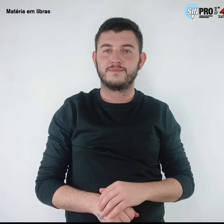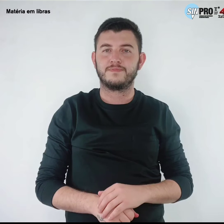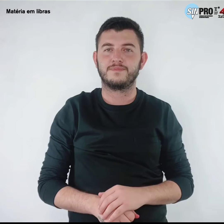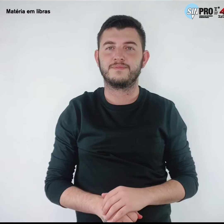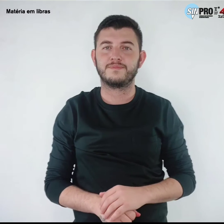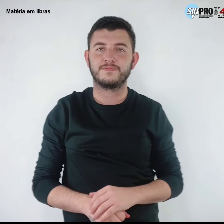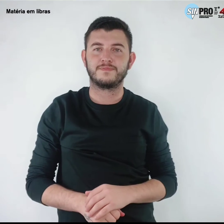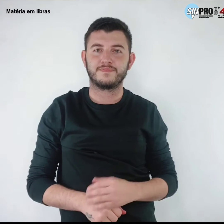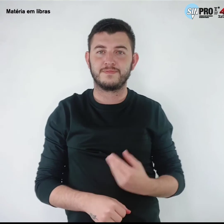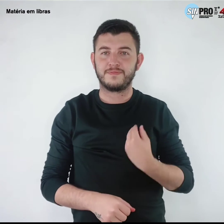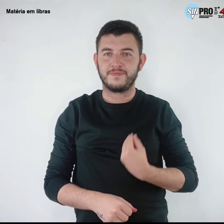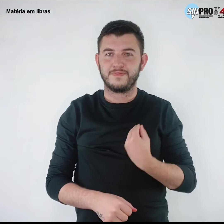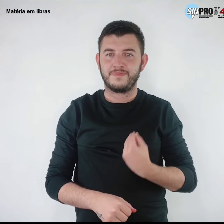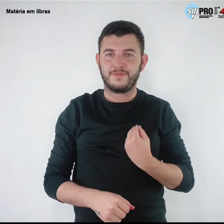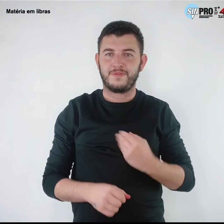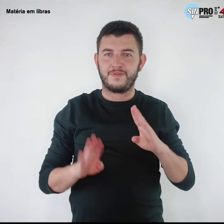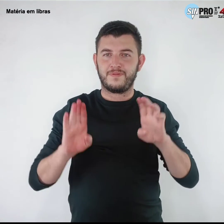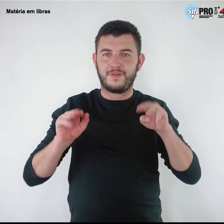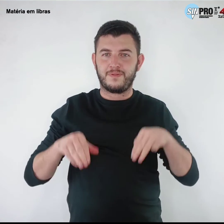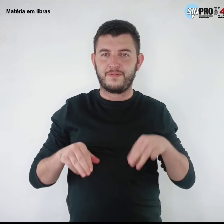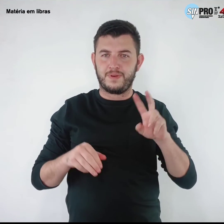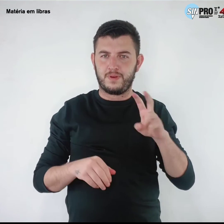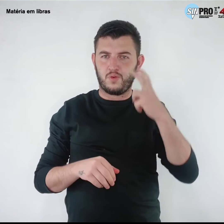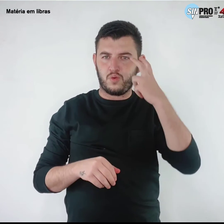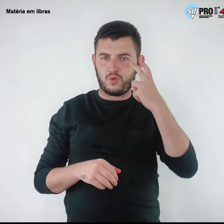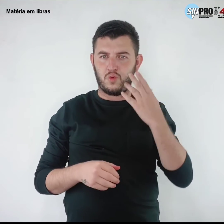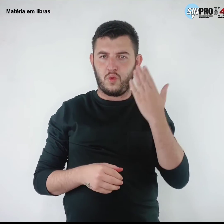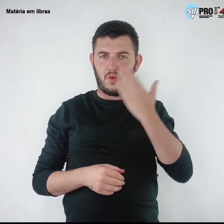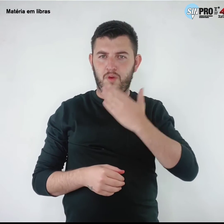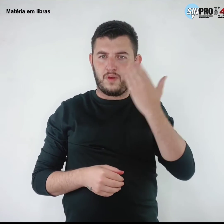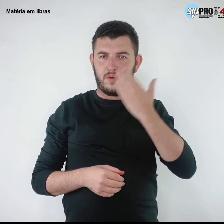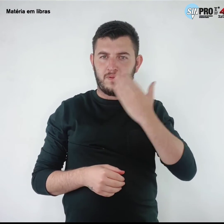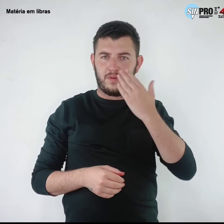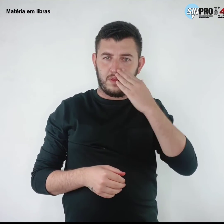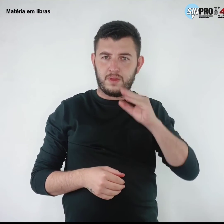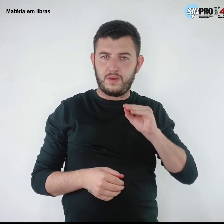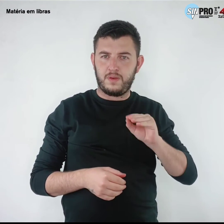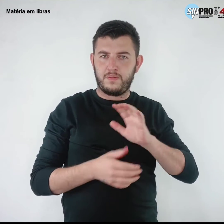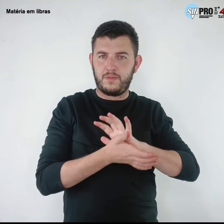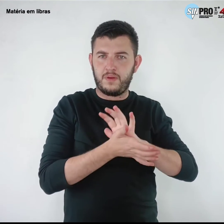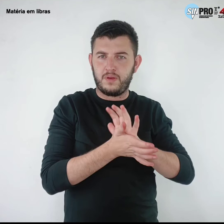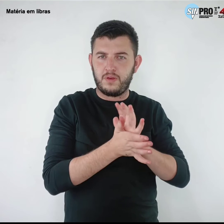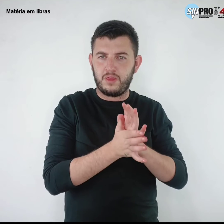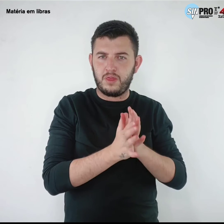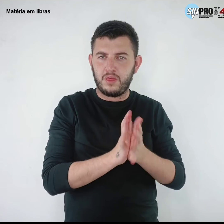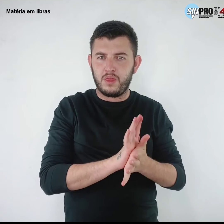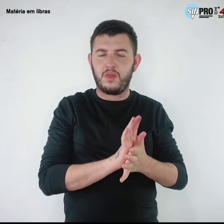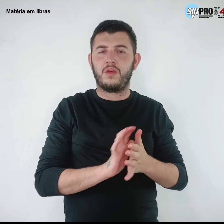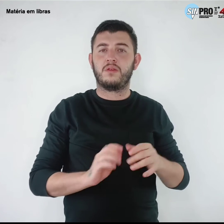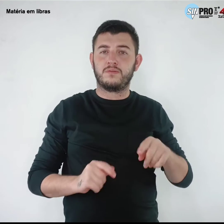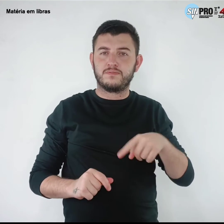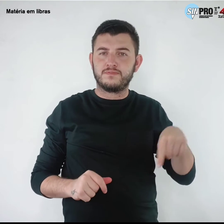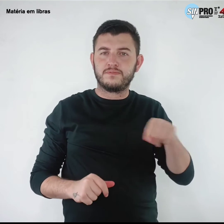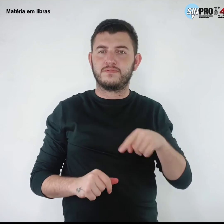Bem Viver, Culturas Invisibilizadas e Insubordinadas da